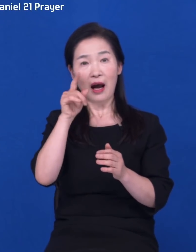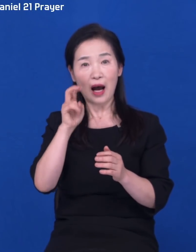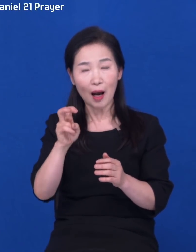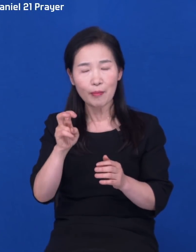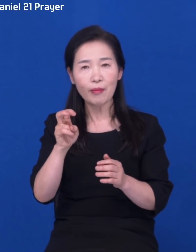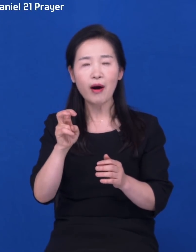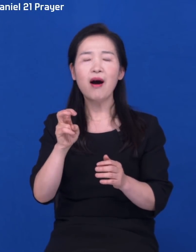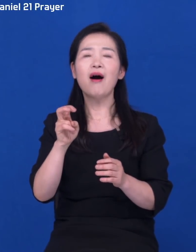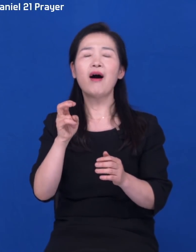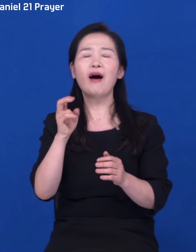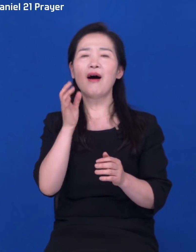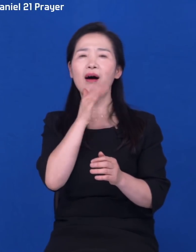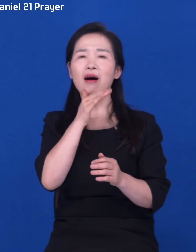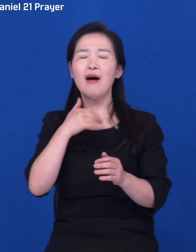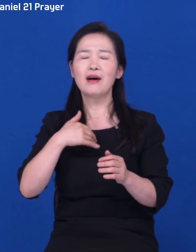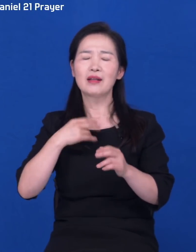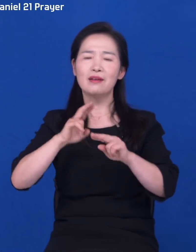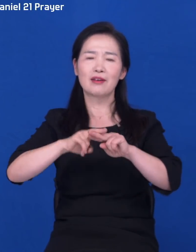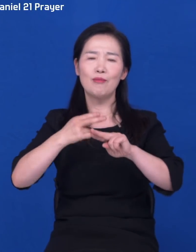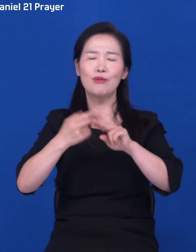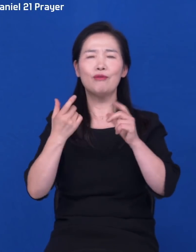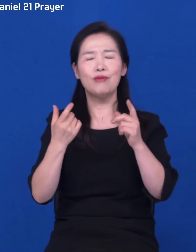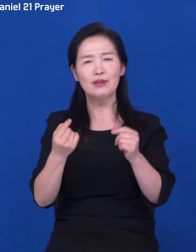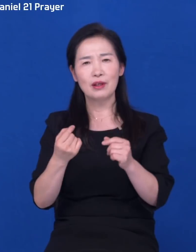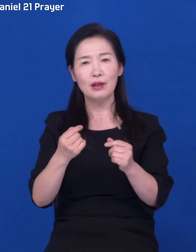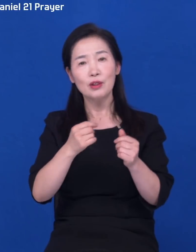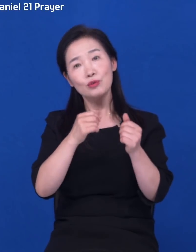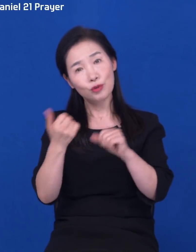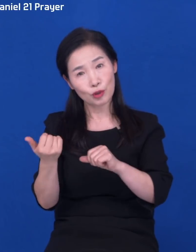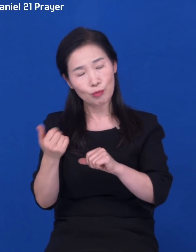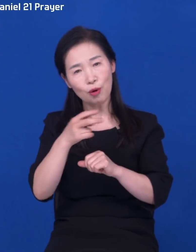봤더니 선물이었어. 죽음은 희망이구나.